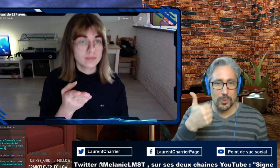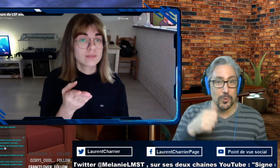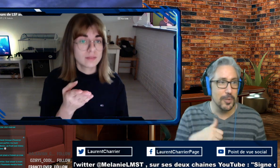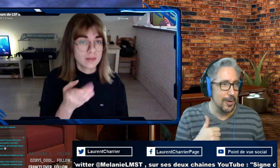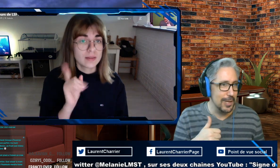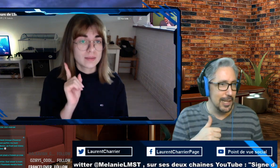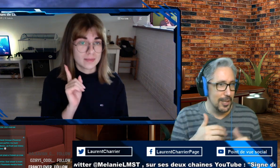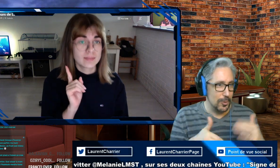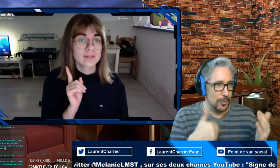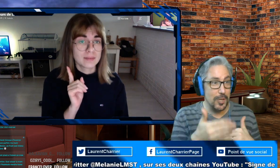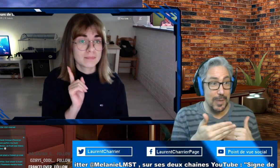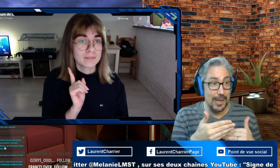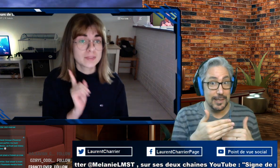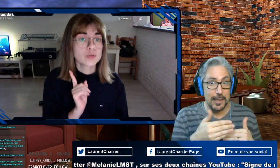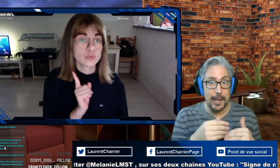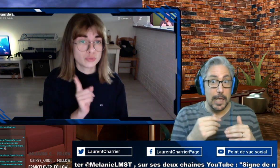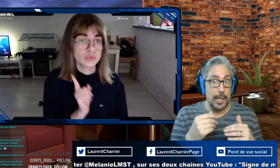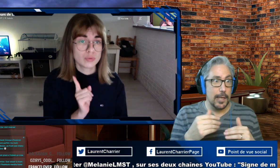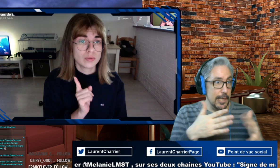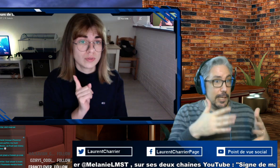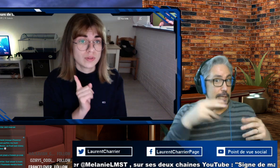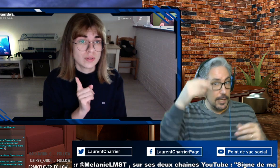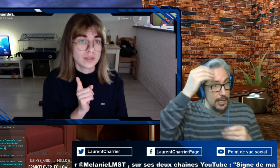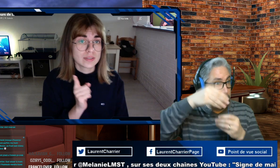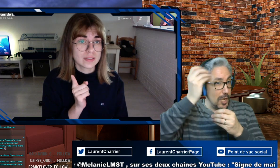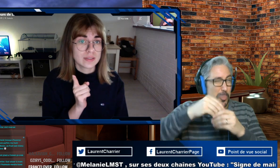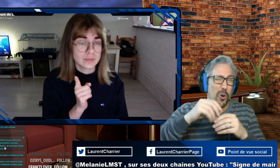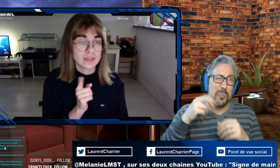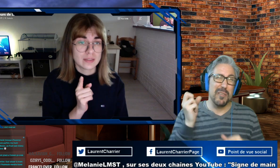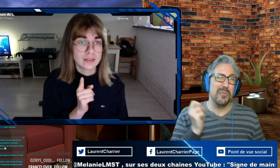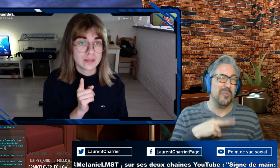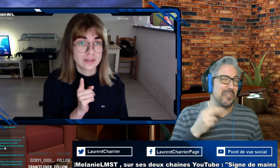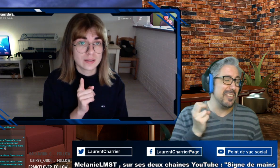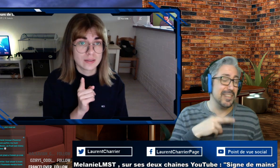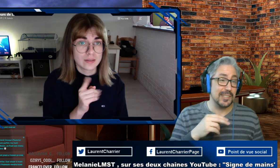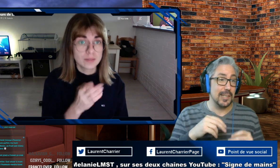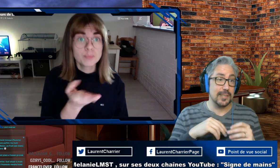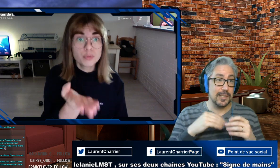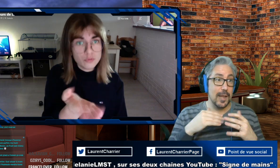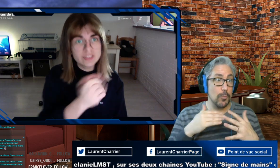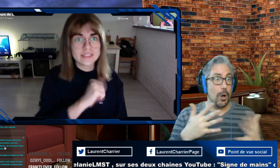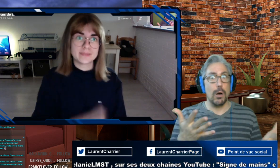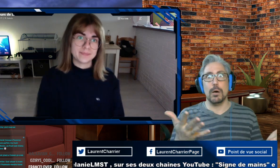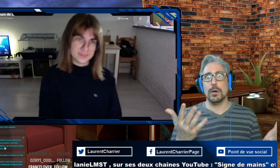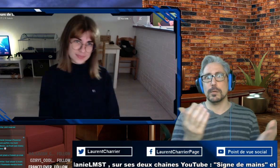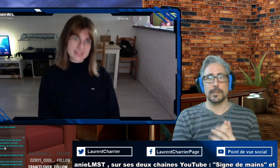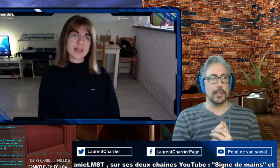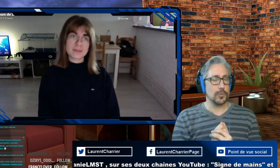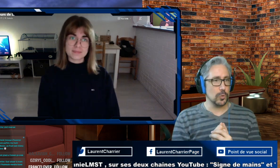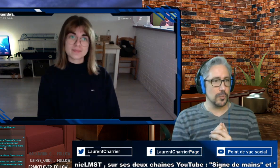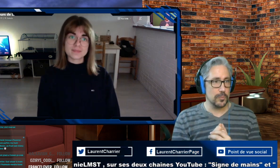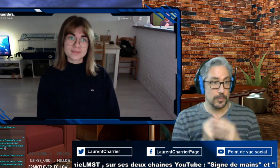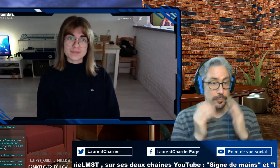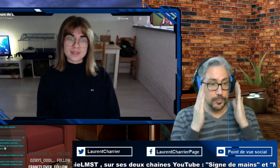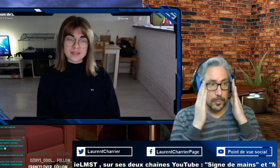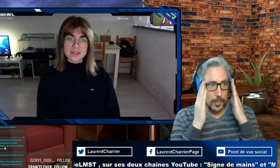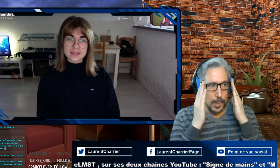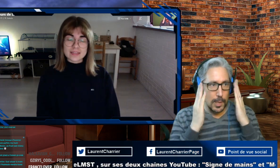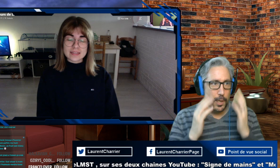sourd pendant 1 heure quand je suis avec Mélanie. Et j'apprends, mais vite, c'est un truc de